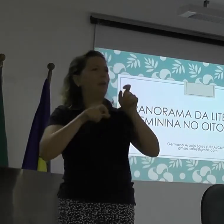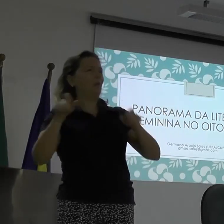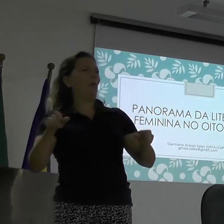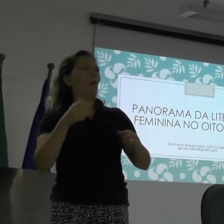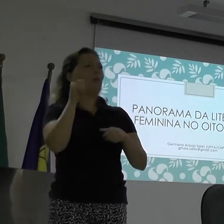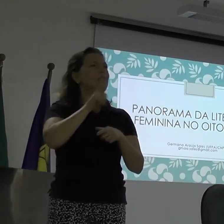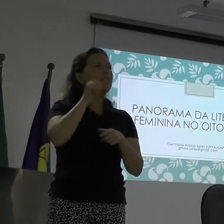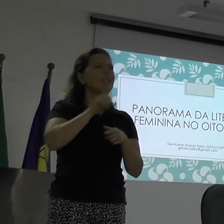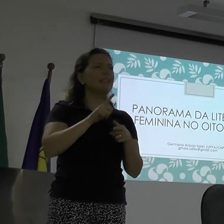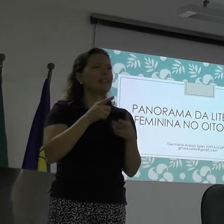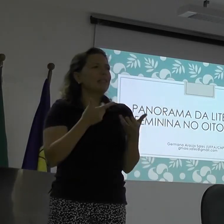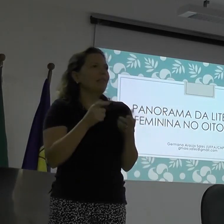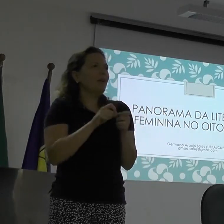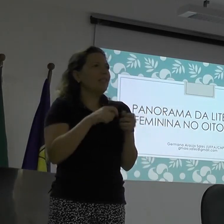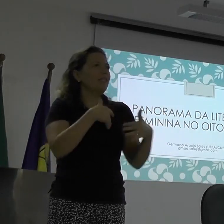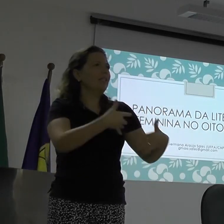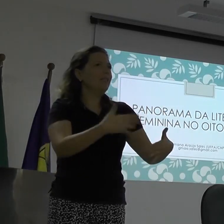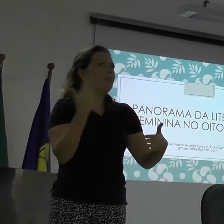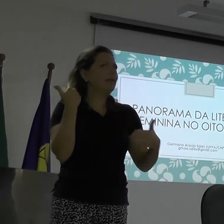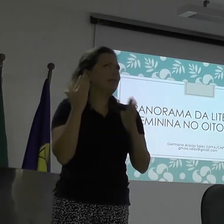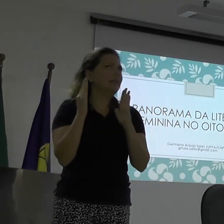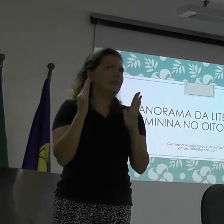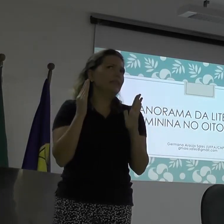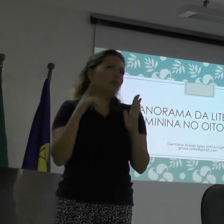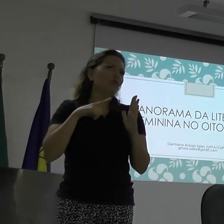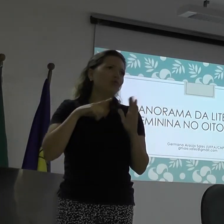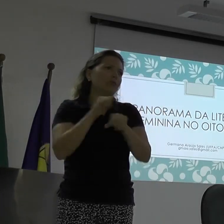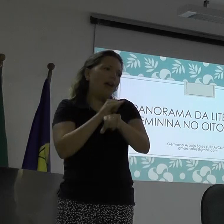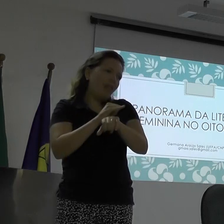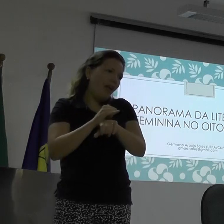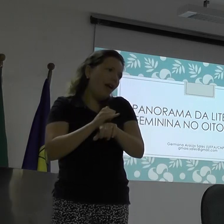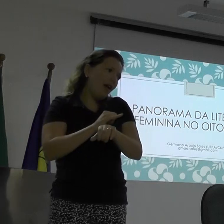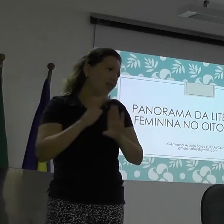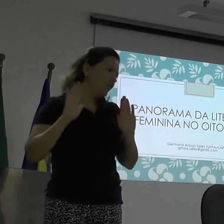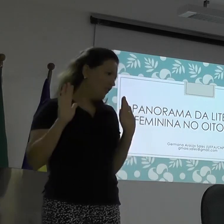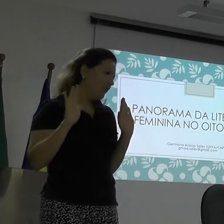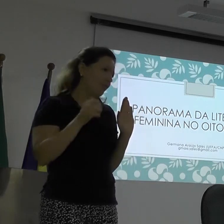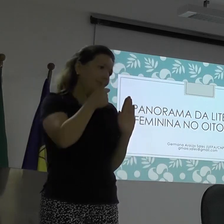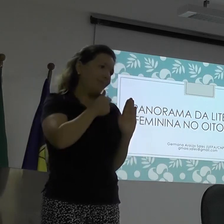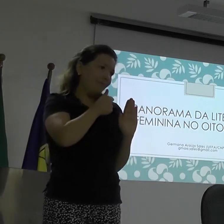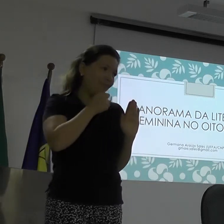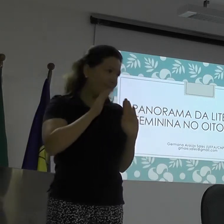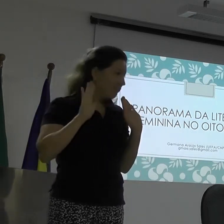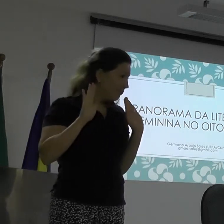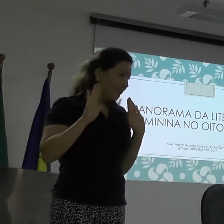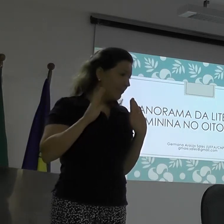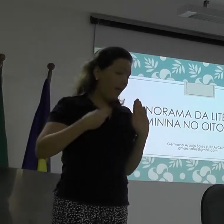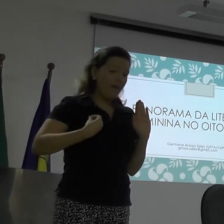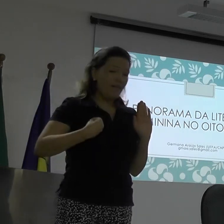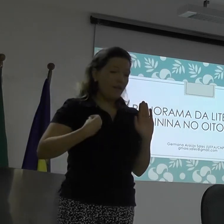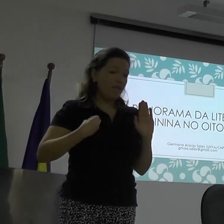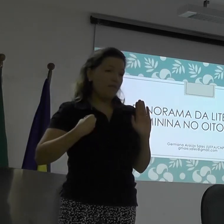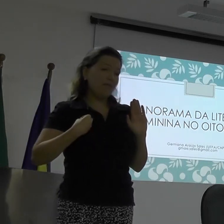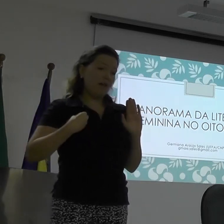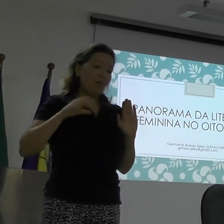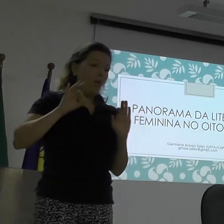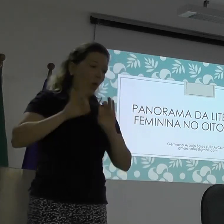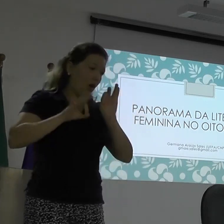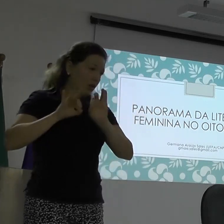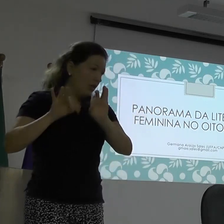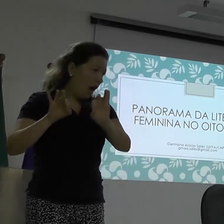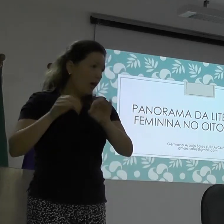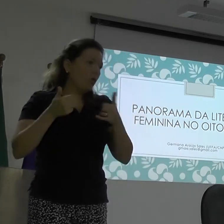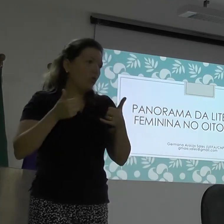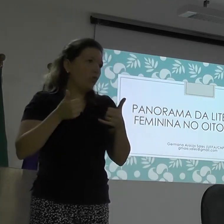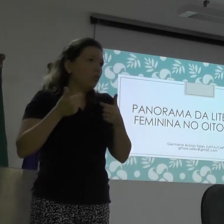gente. Era naquele tempo, né? Não tinha... As pessoas viviam tinha uma vida mais organizada, não tinha